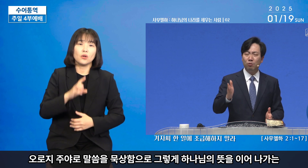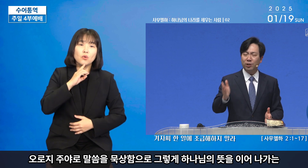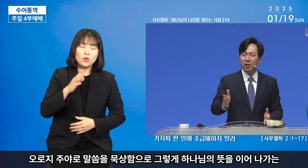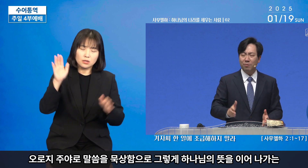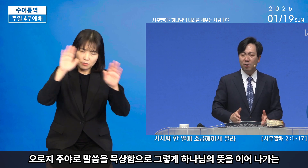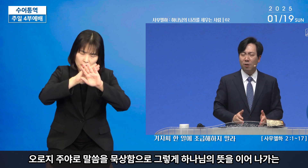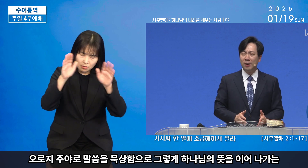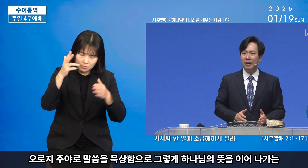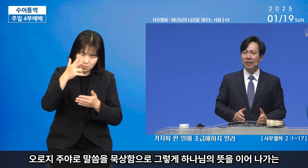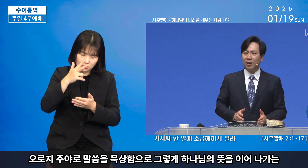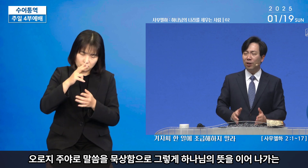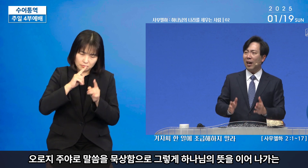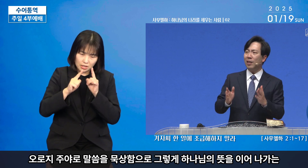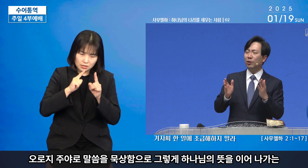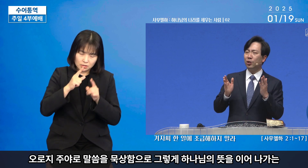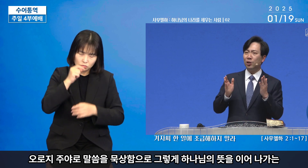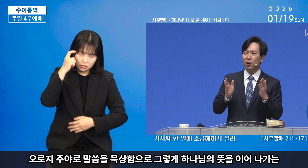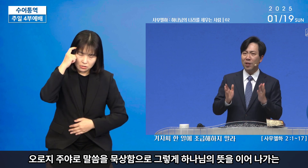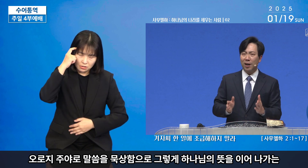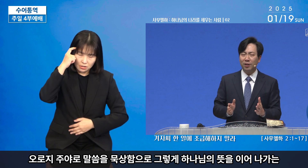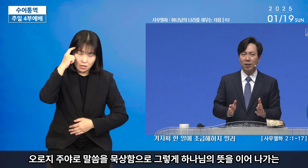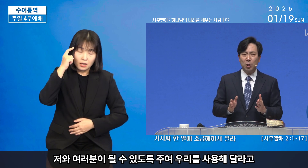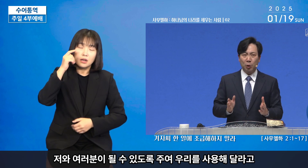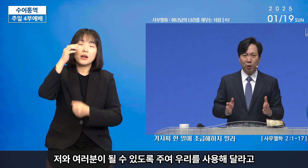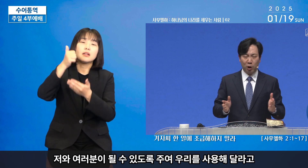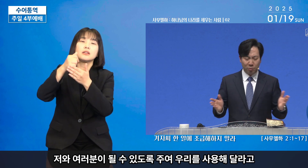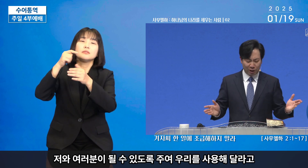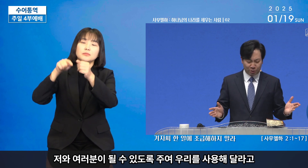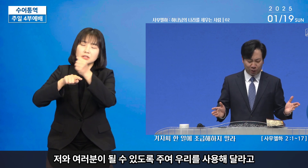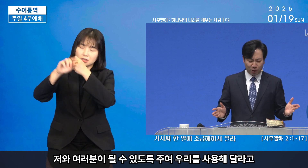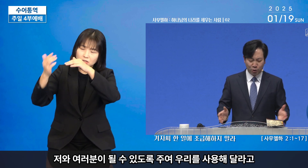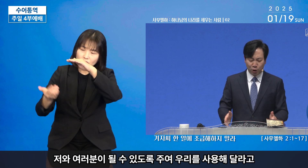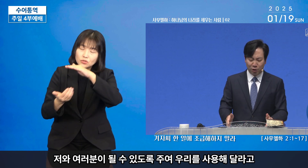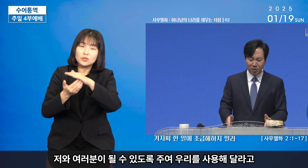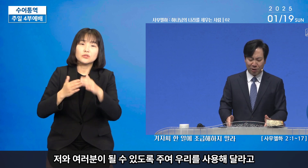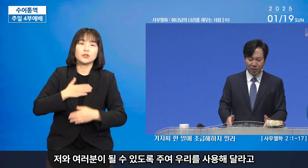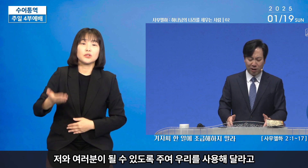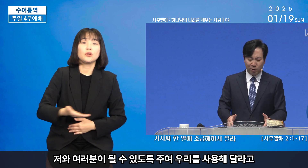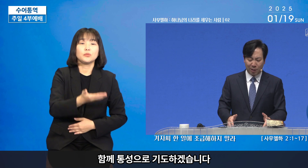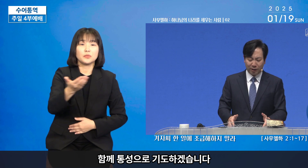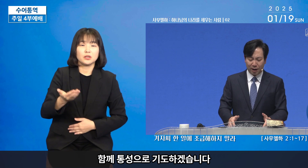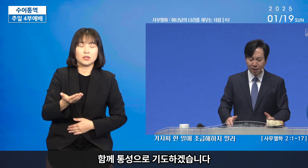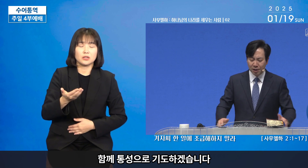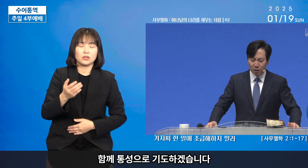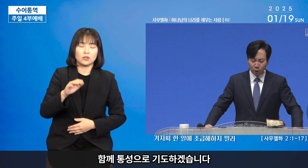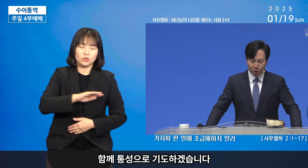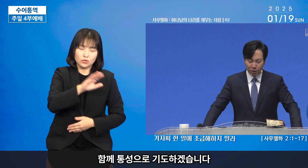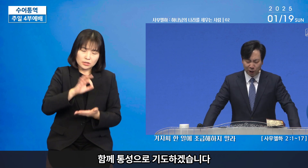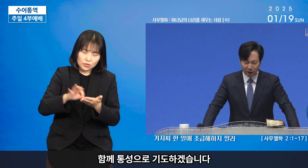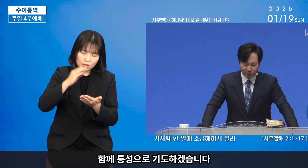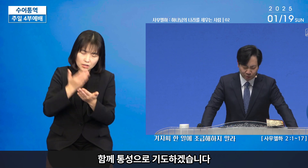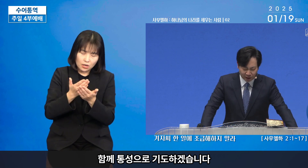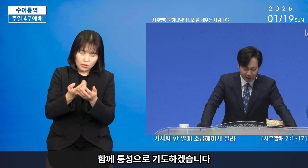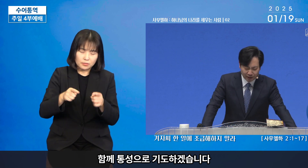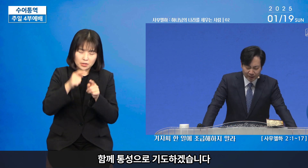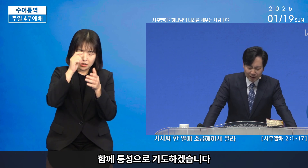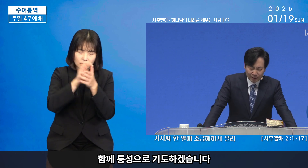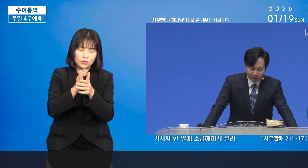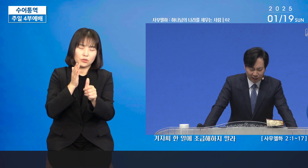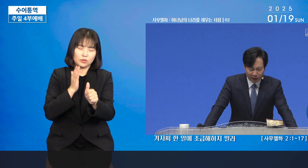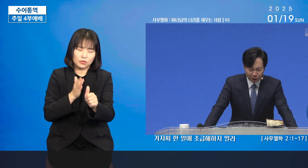말씀을 묵상함으로 그렇게 하나님의 뜻을 이뤄나가는 저와 여러분이 될 수 있도록 주여 우리를 사용해달라고 함께 통성으로